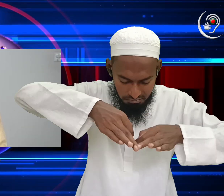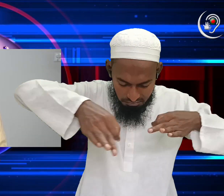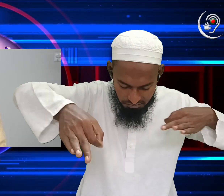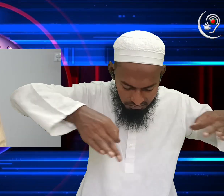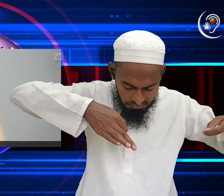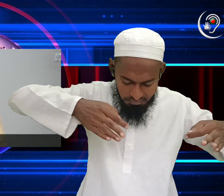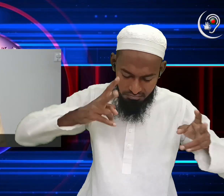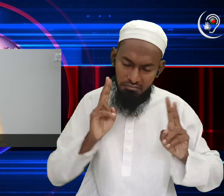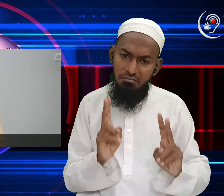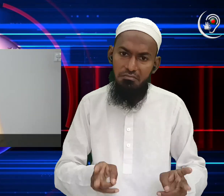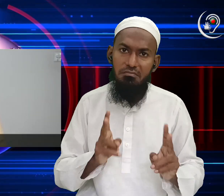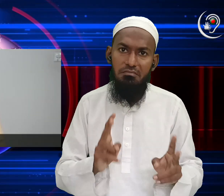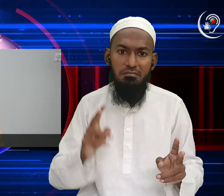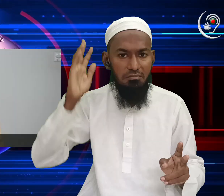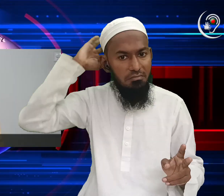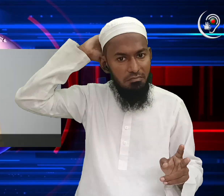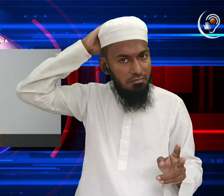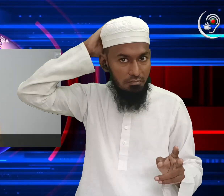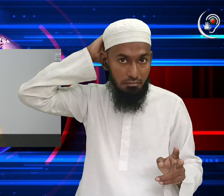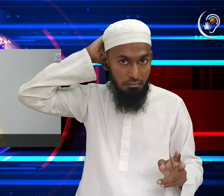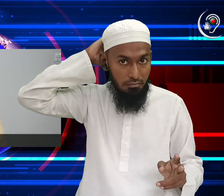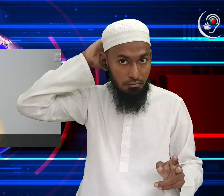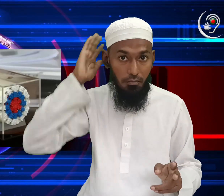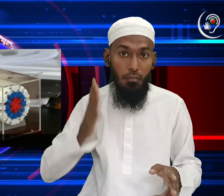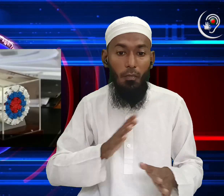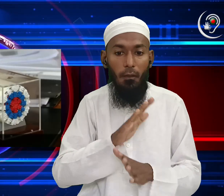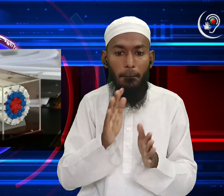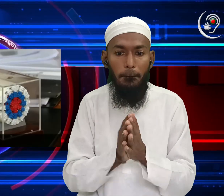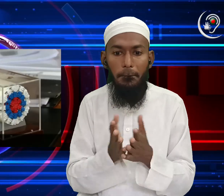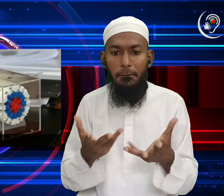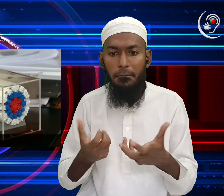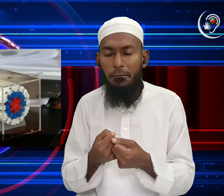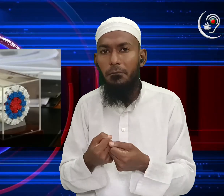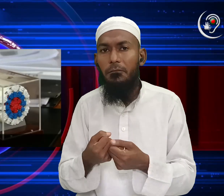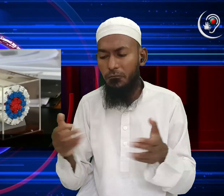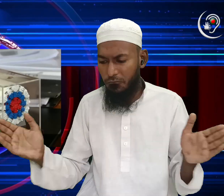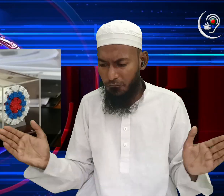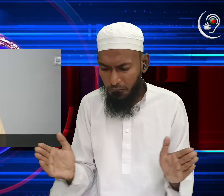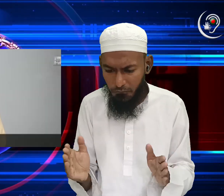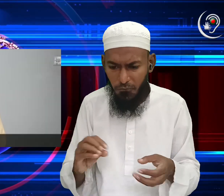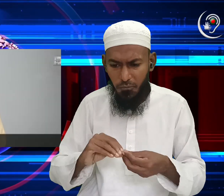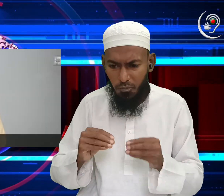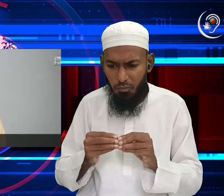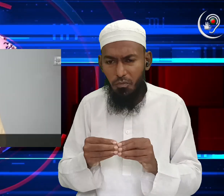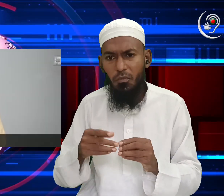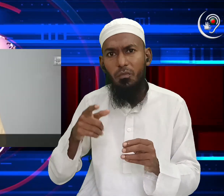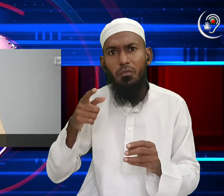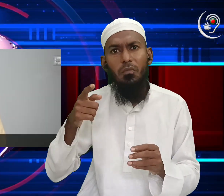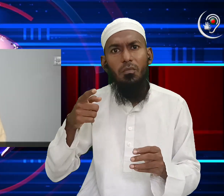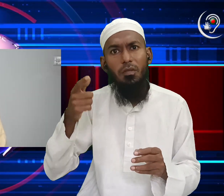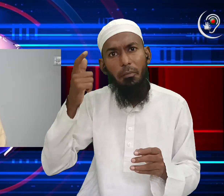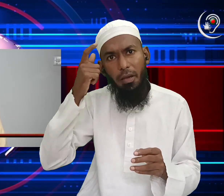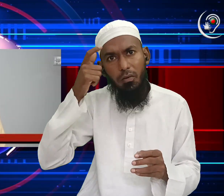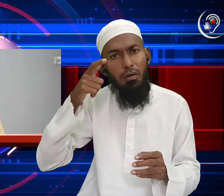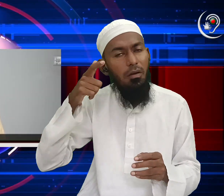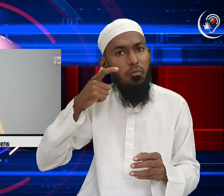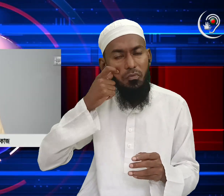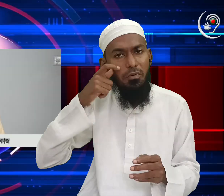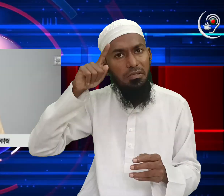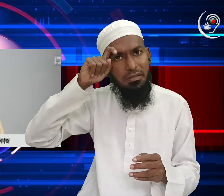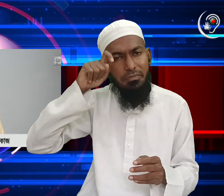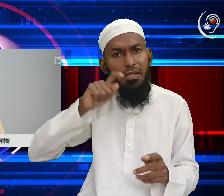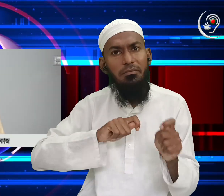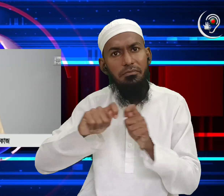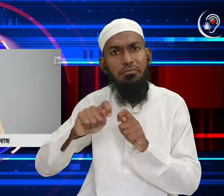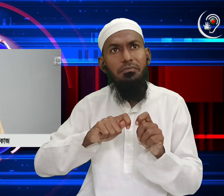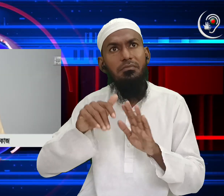আছে, ওদের জায়গা সংকুচিত হয়ে গেছে, এখানে মুক্তিযুদ্ধের কবর আছে। তারা সিনিয়র স্বরাষ্ট্র সচিবের নিকট একটা